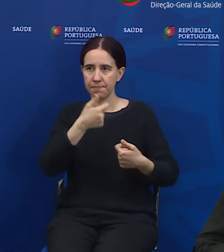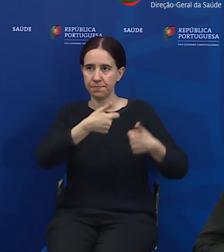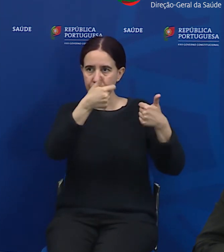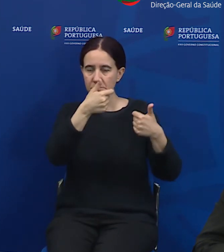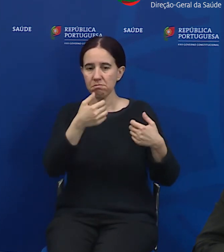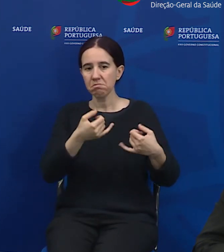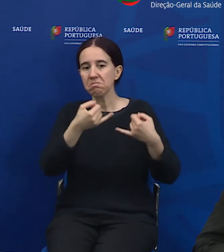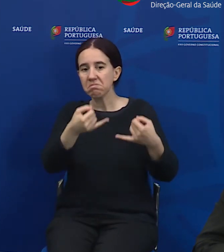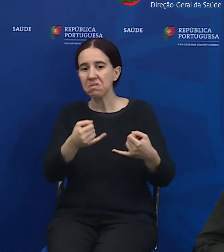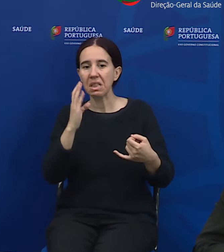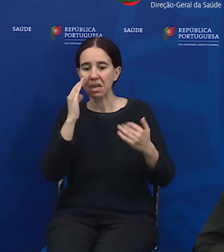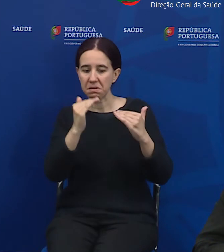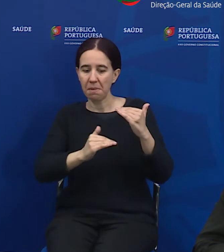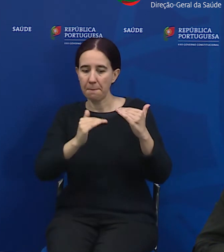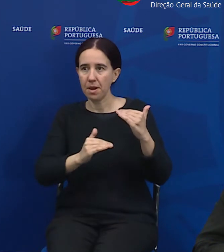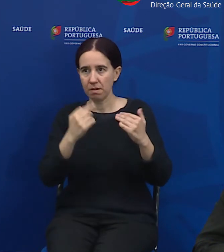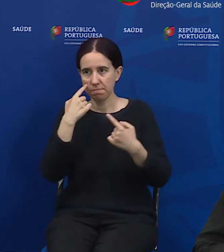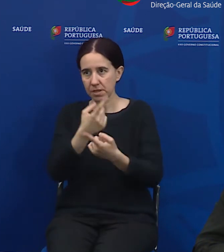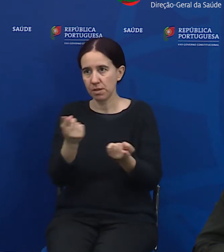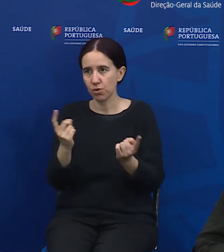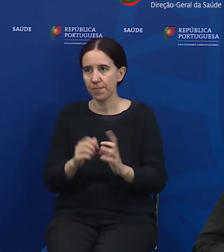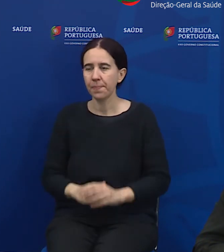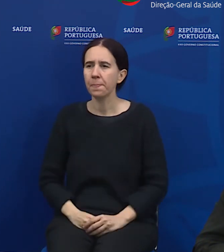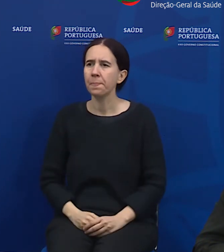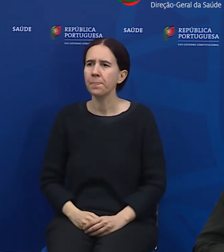iremos ter ao final da tarde partiremos